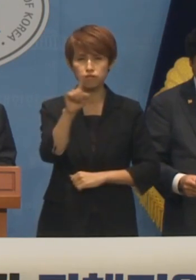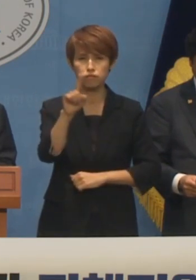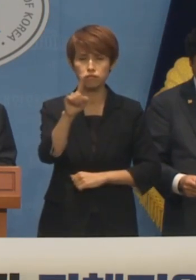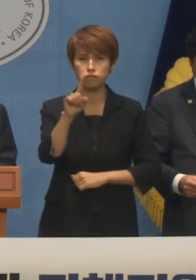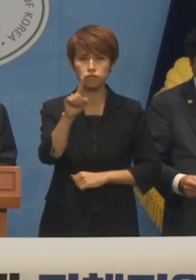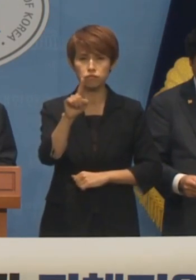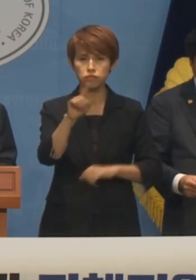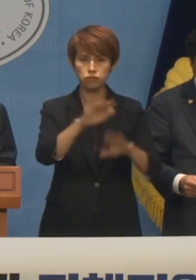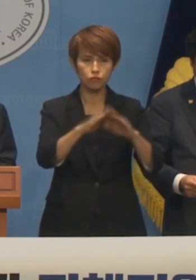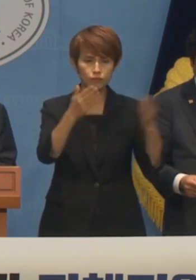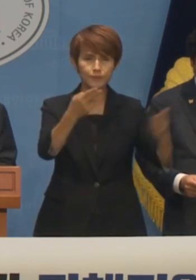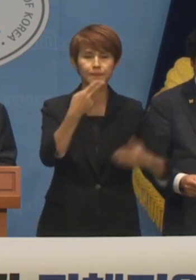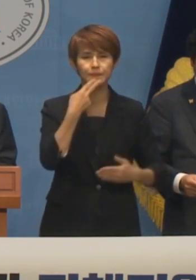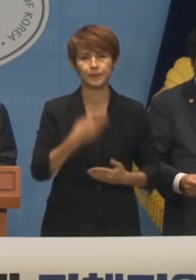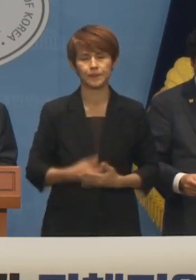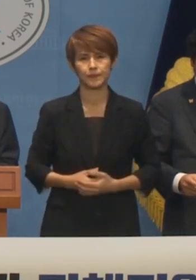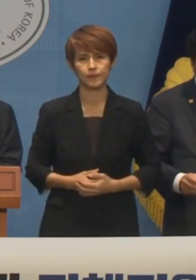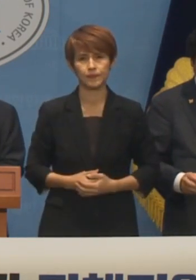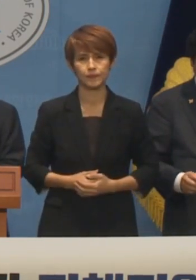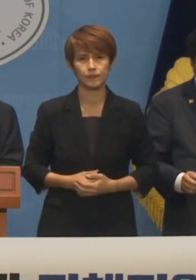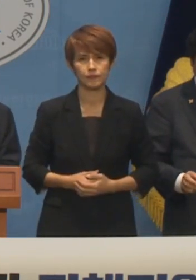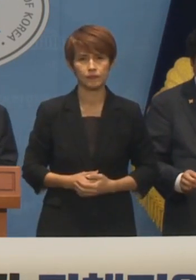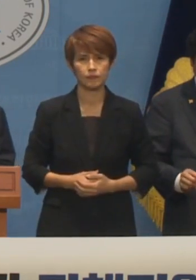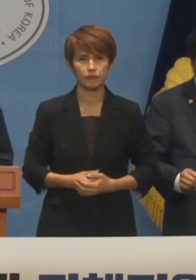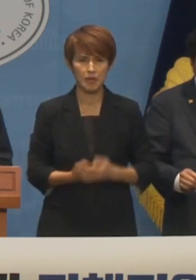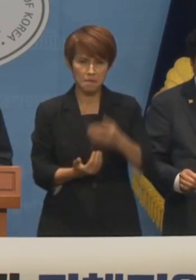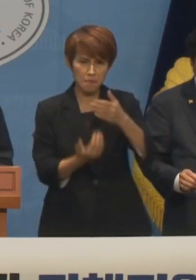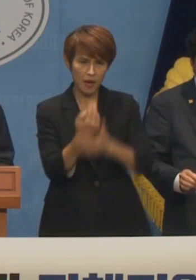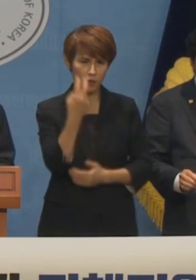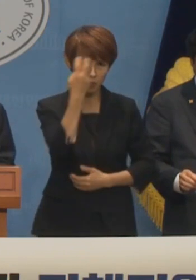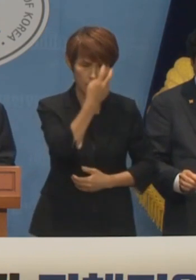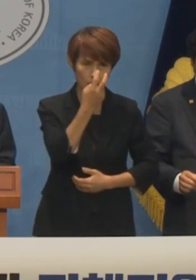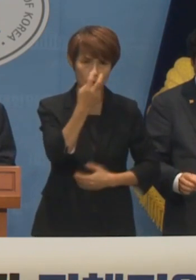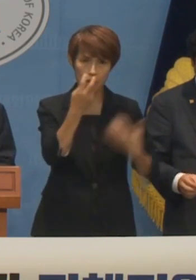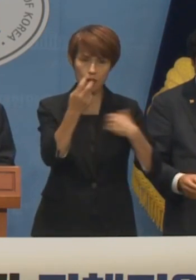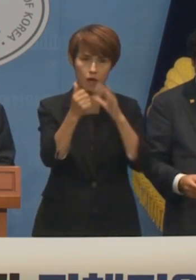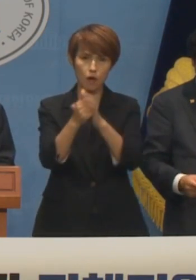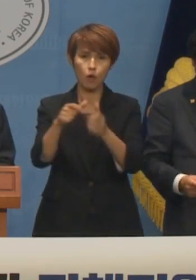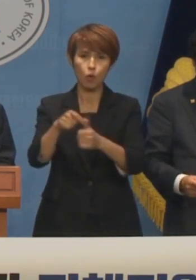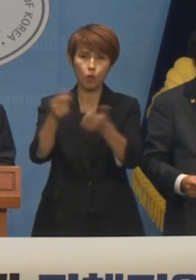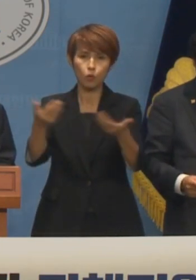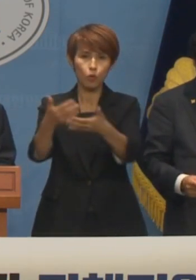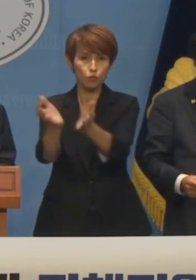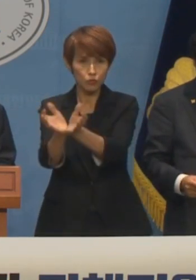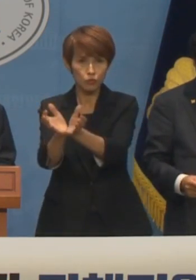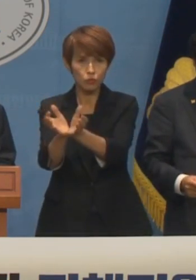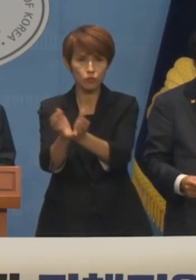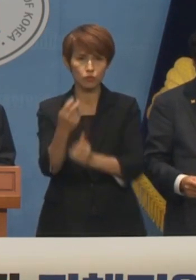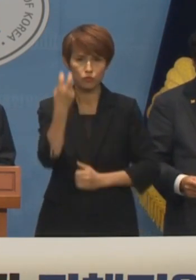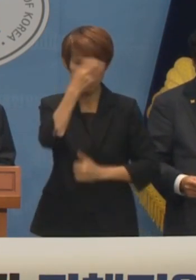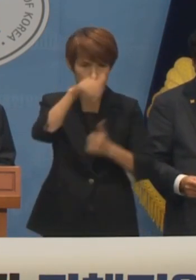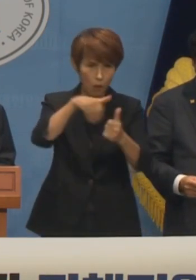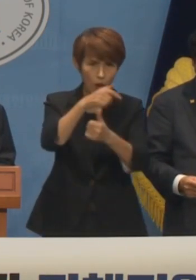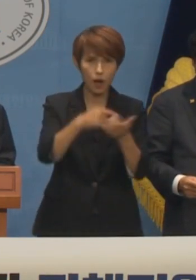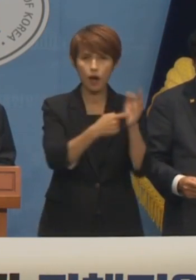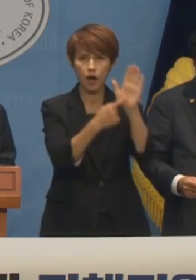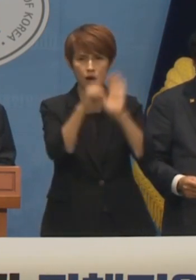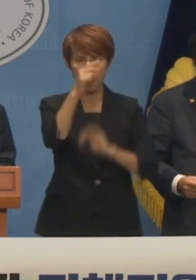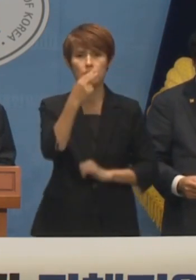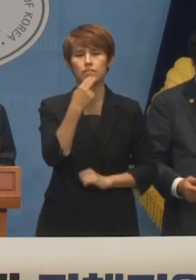진전되지 못하고 있다. 재해 조사와 수사를 맡은 고용노동부는 최소한의 수사 상황조차 발표하지